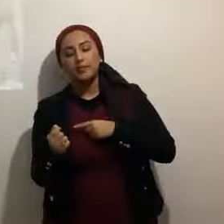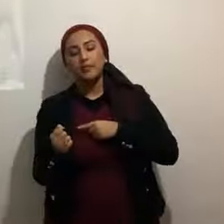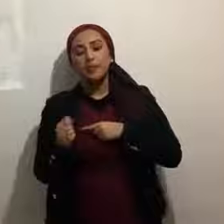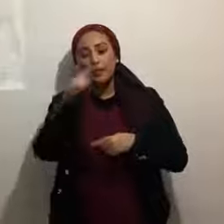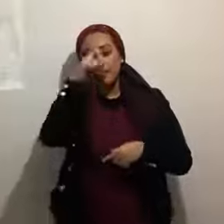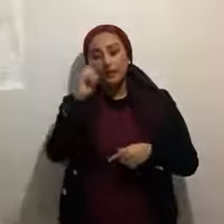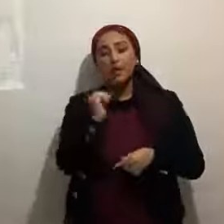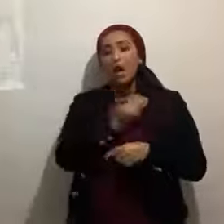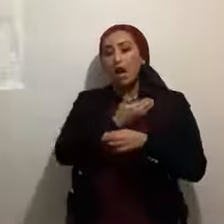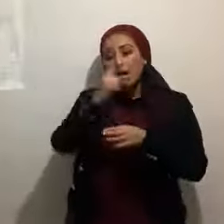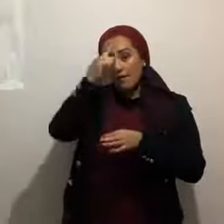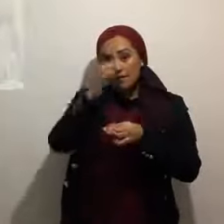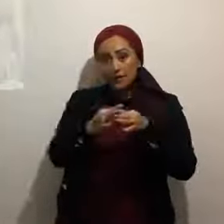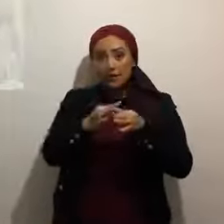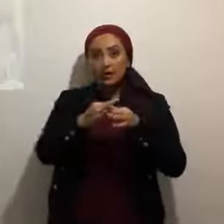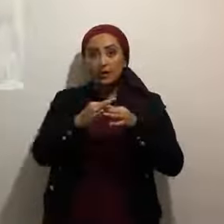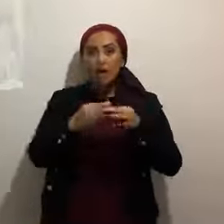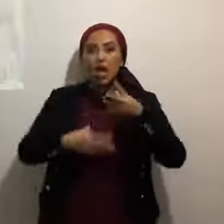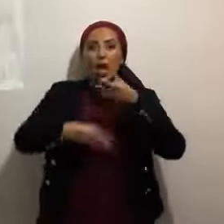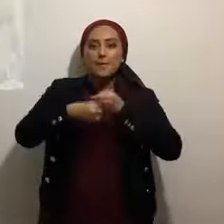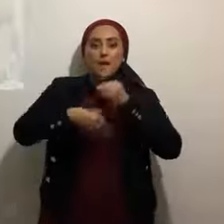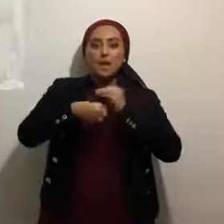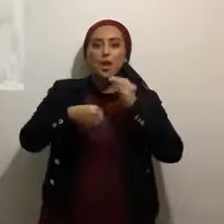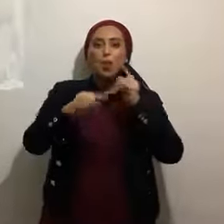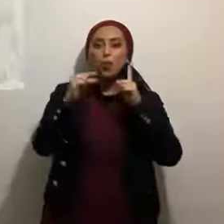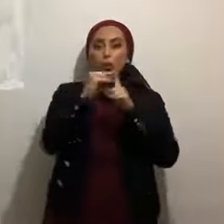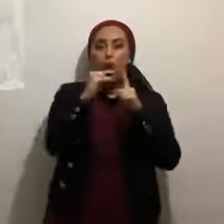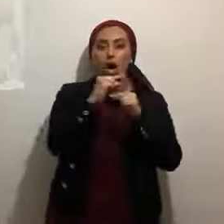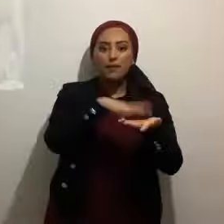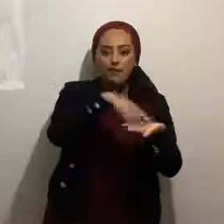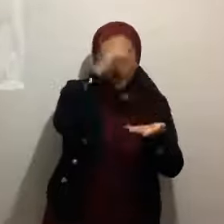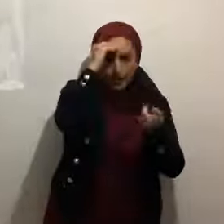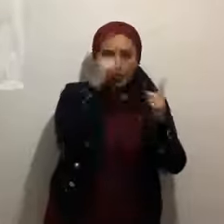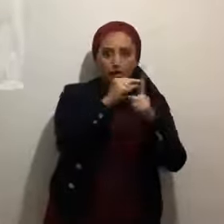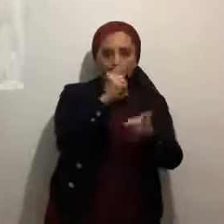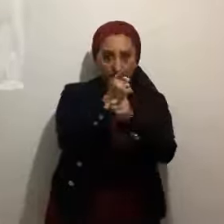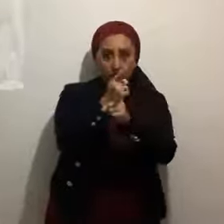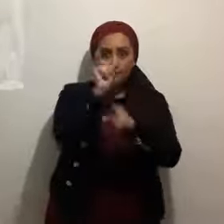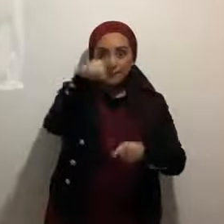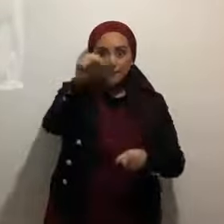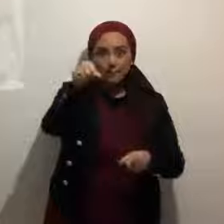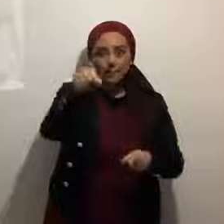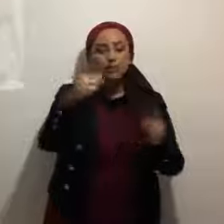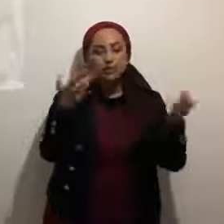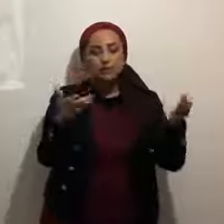fe es alimentada por la palabra. ¿De acuerdo? Entonces, a ver,